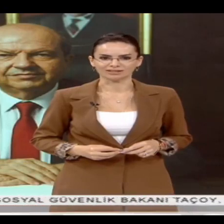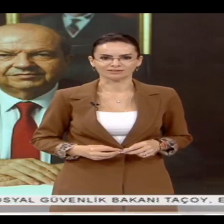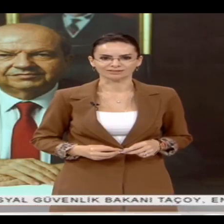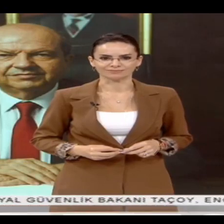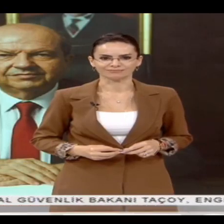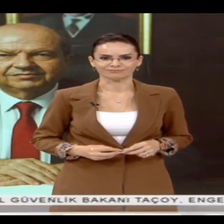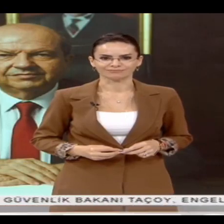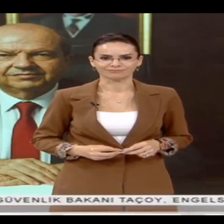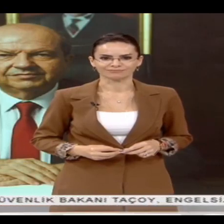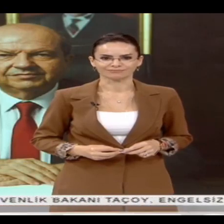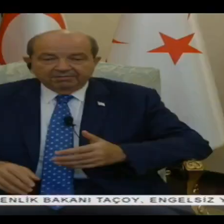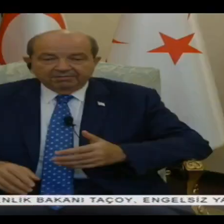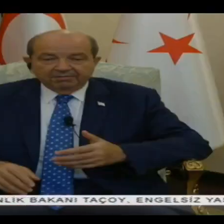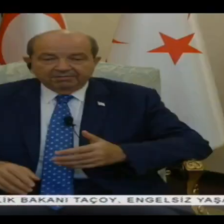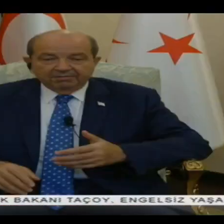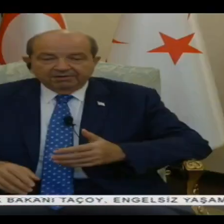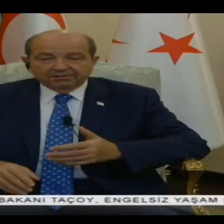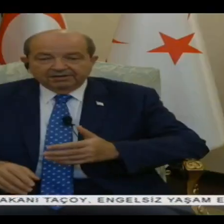ifade etti.